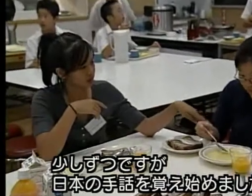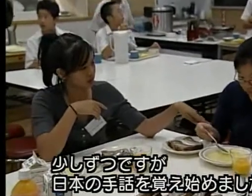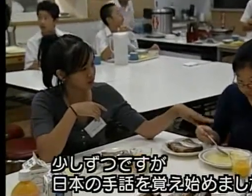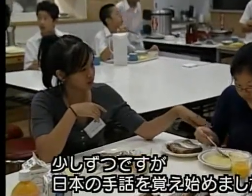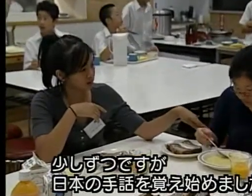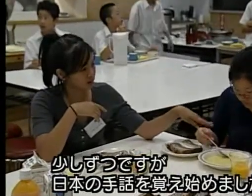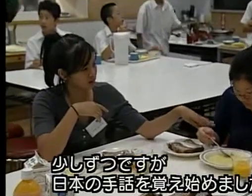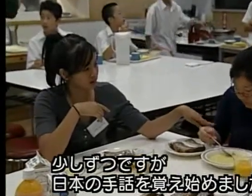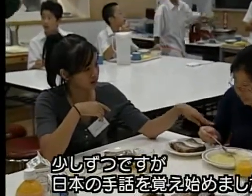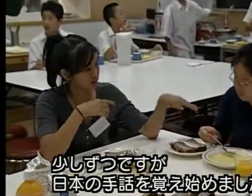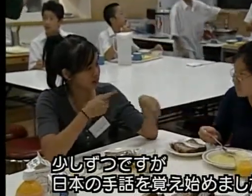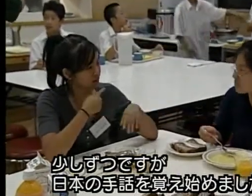ました。